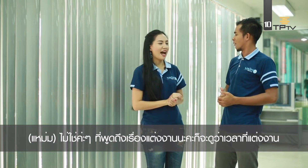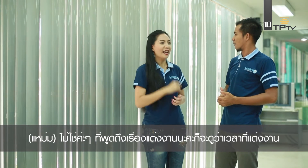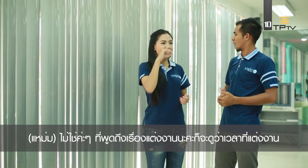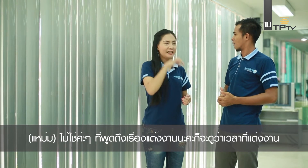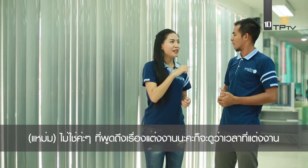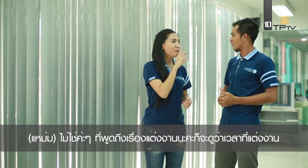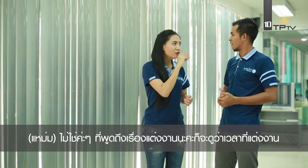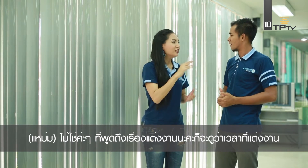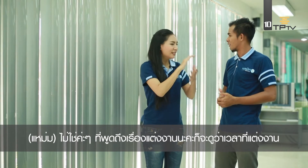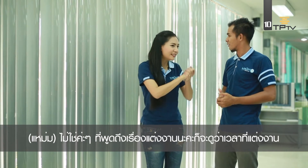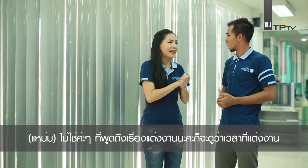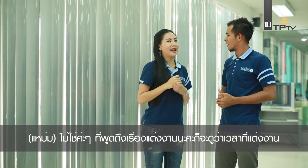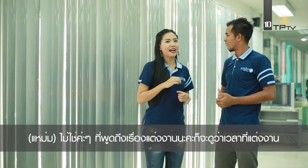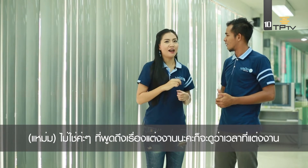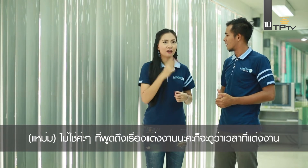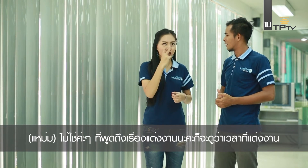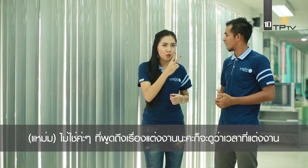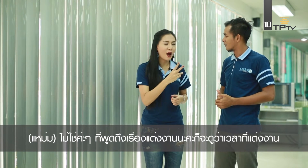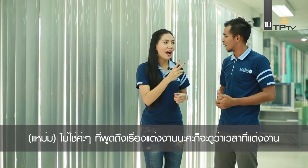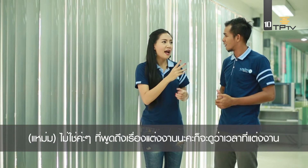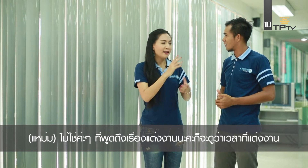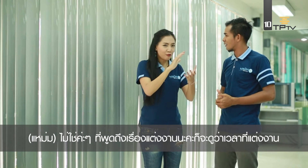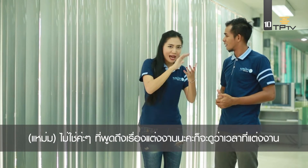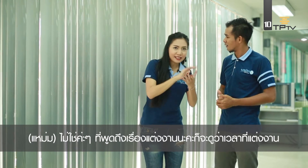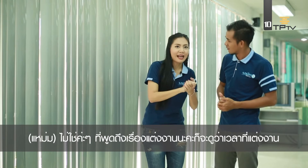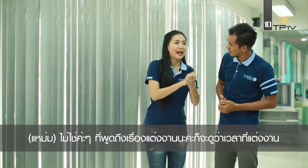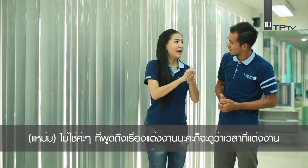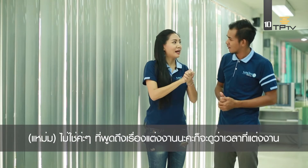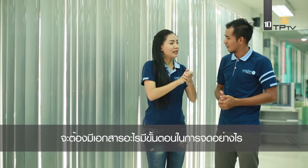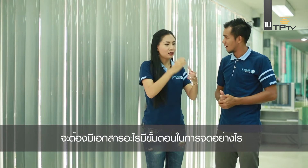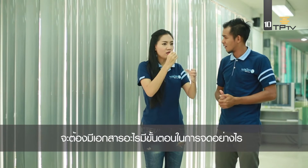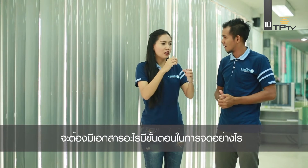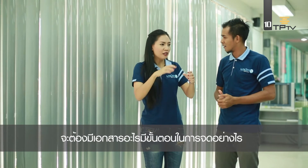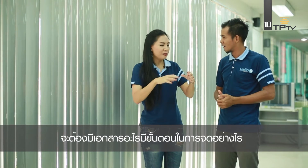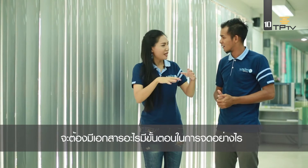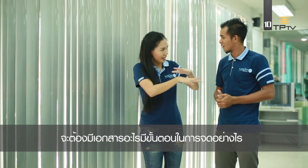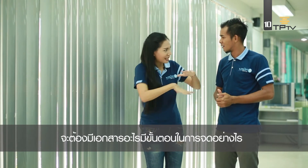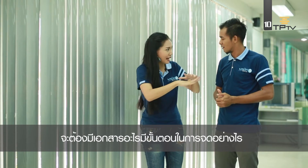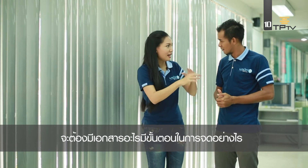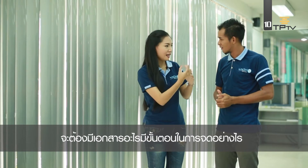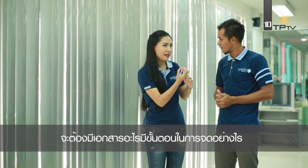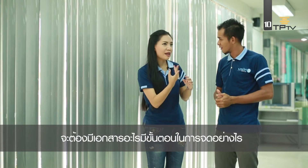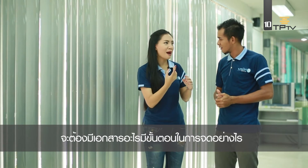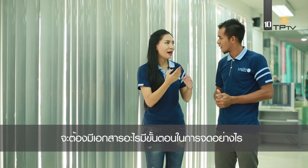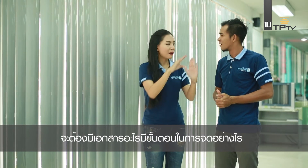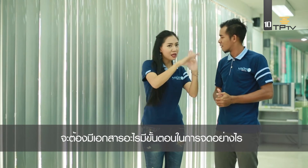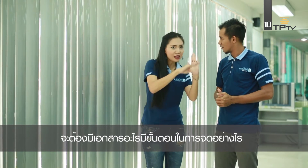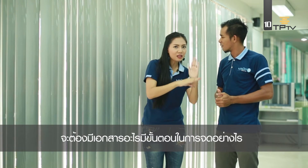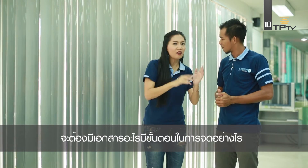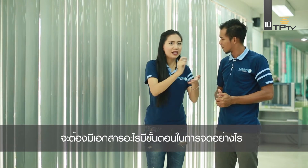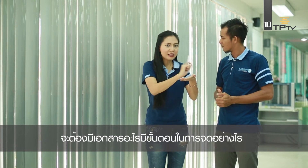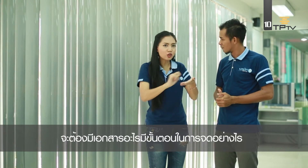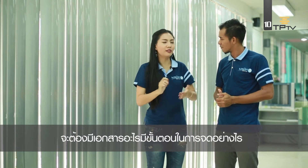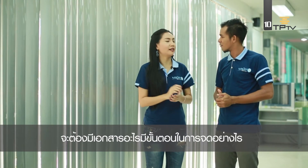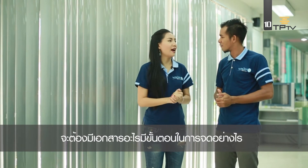ใช่ค่ะที่พูดถึงเรื่องแต่งงานนะคะก็จะดูว่าเวลาที่แต่งงานนะคะจะต้องมีเอกสารอะไรยังไงบ้างถ้ามีขั้น